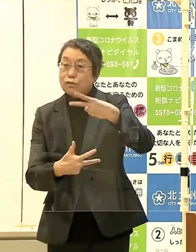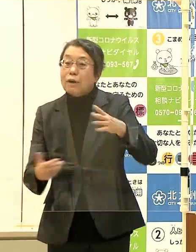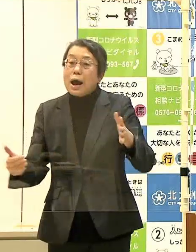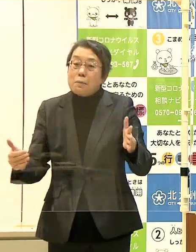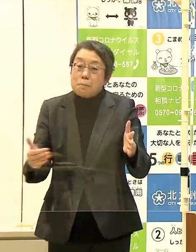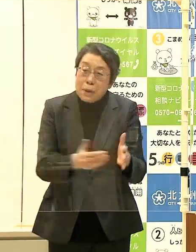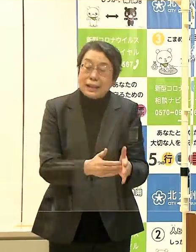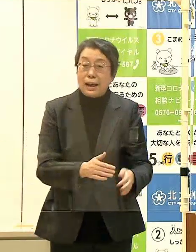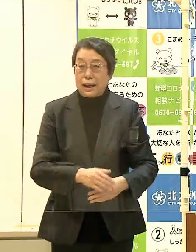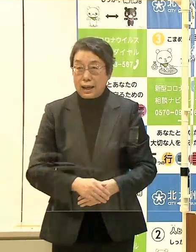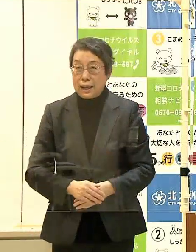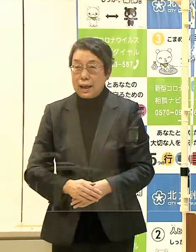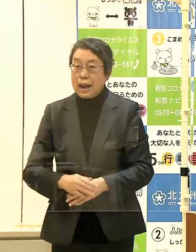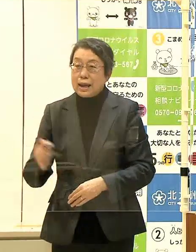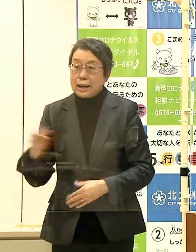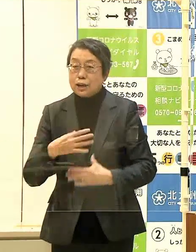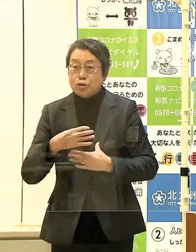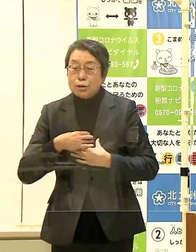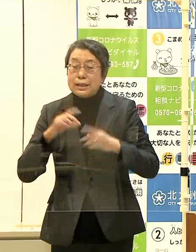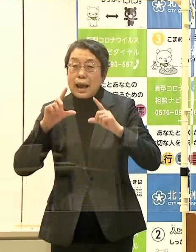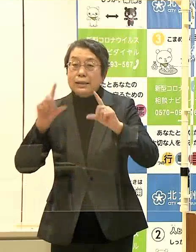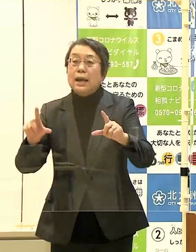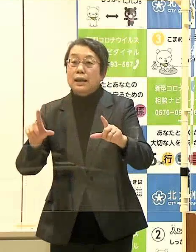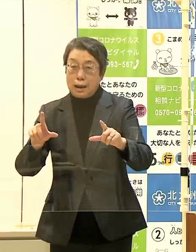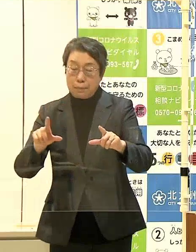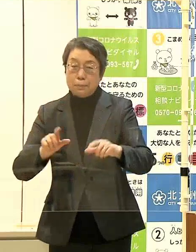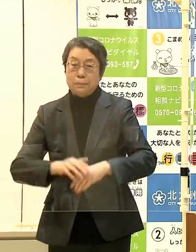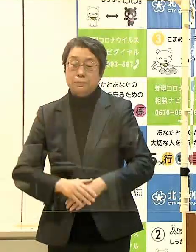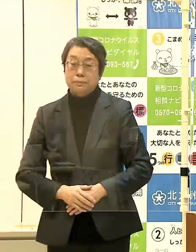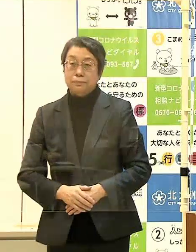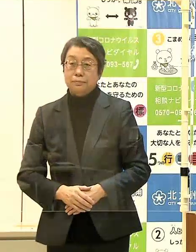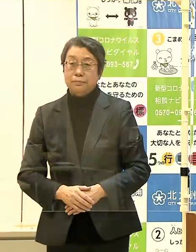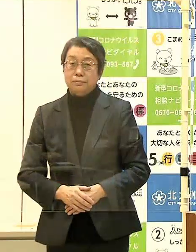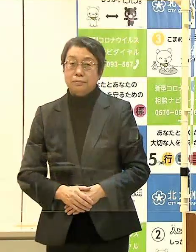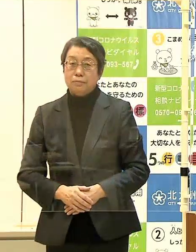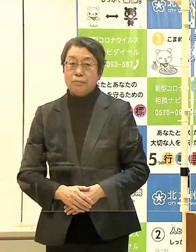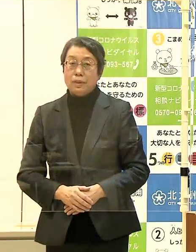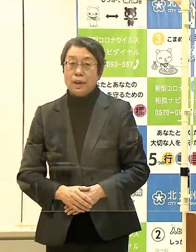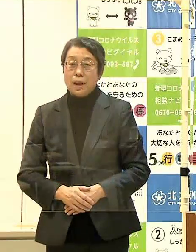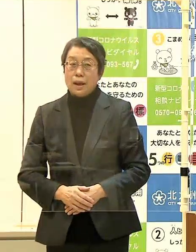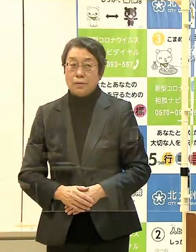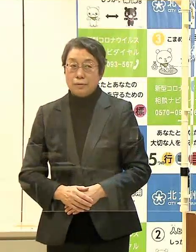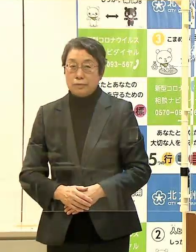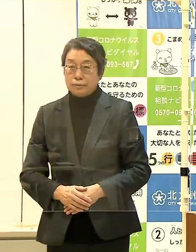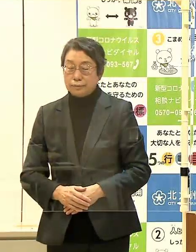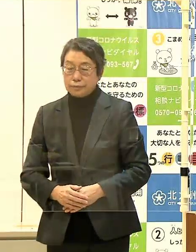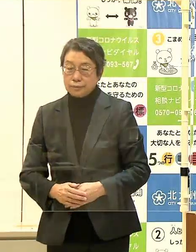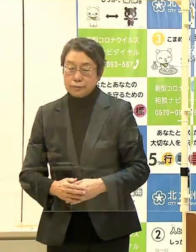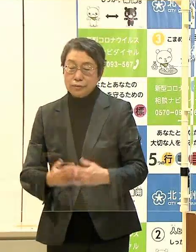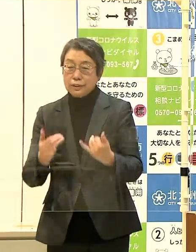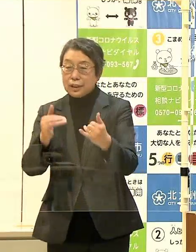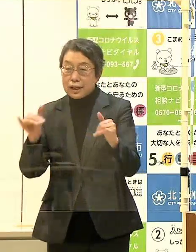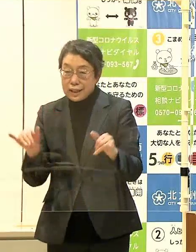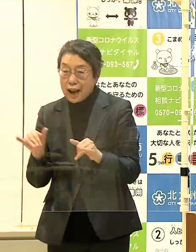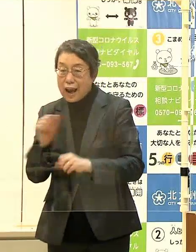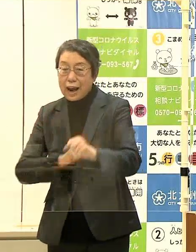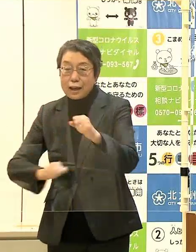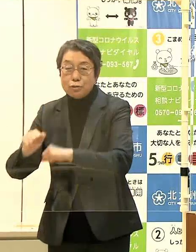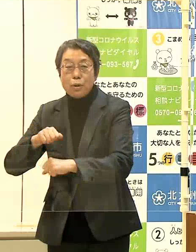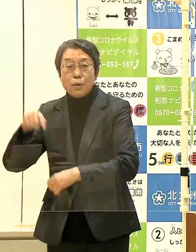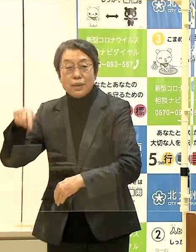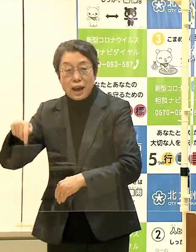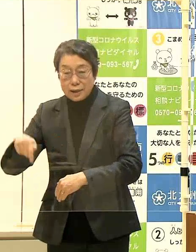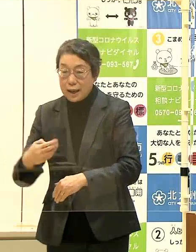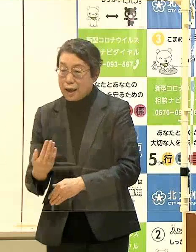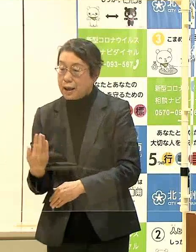緊急事態宣言でありますもうすでに社会活動の面で昨年の第1